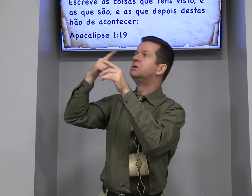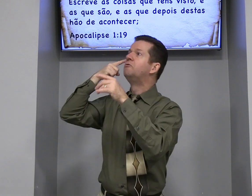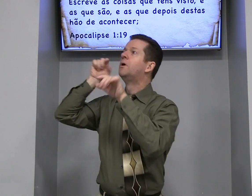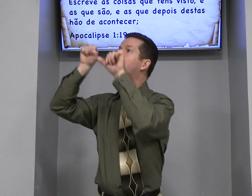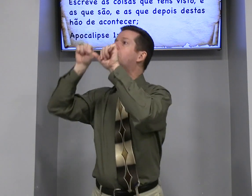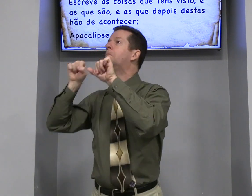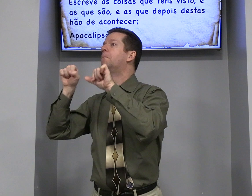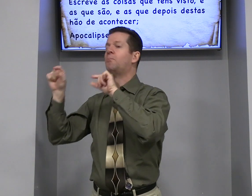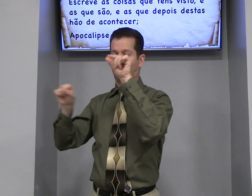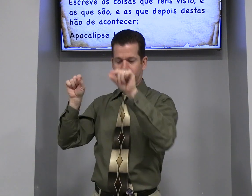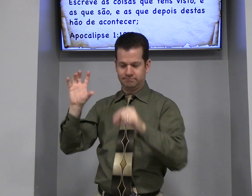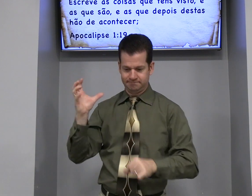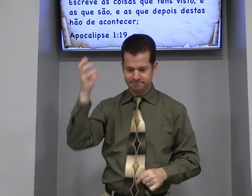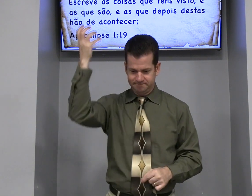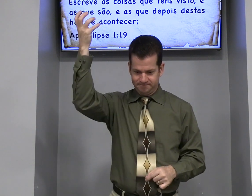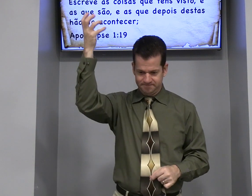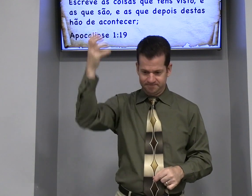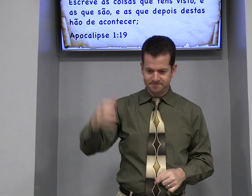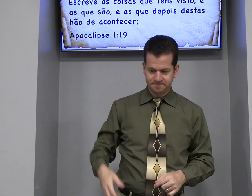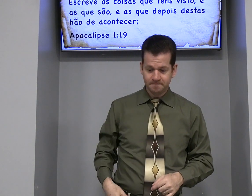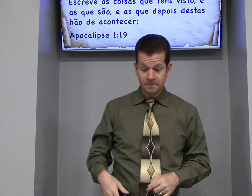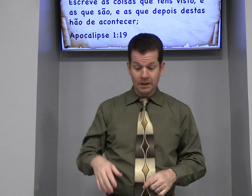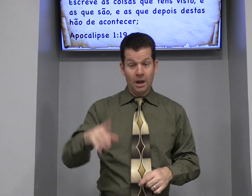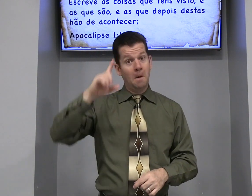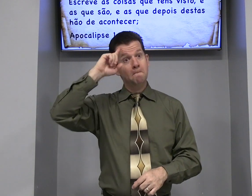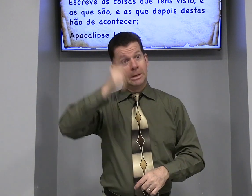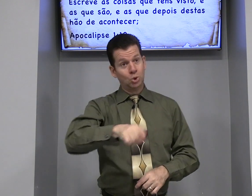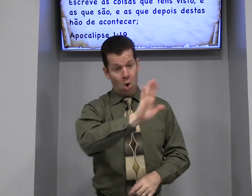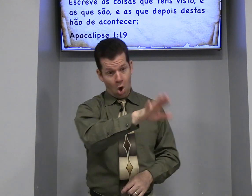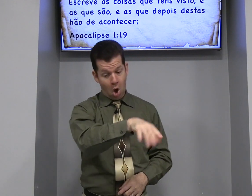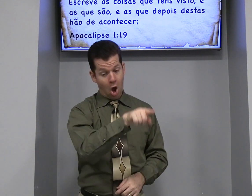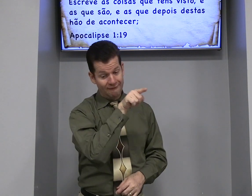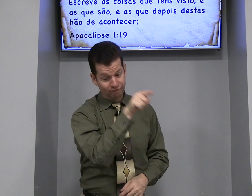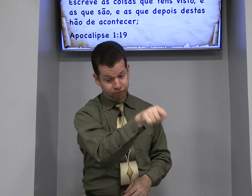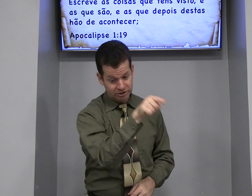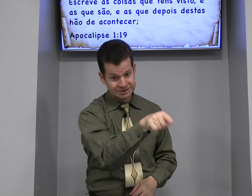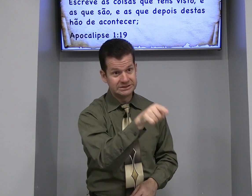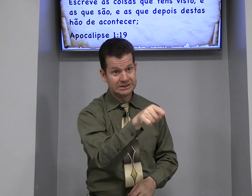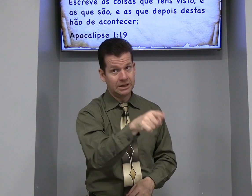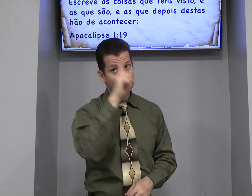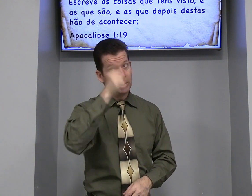levou para o céu, e João podia ver. E mandou.